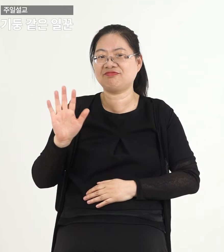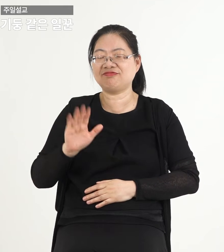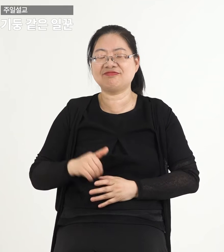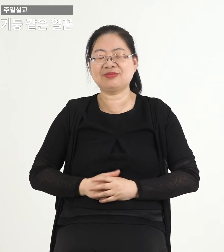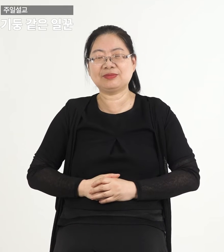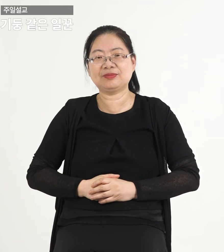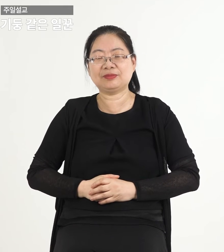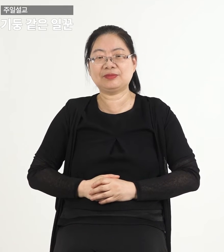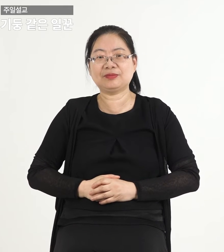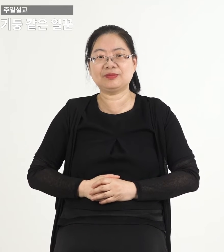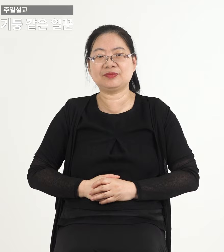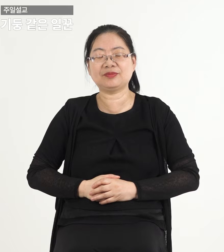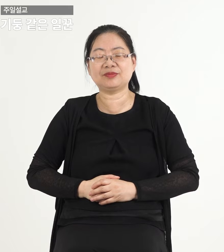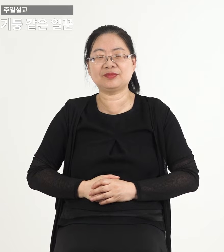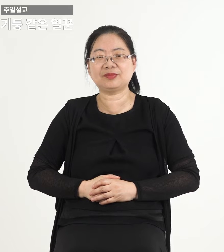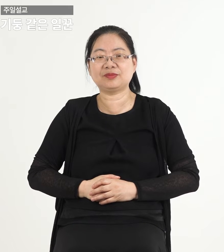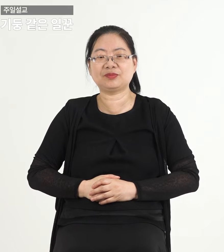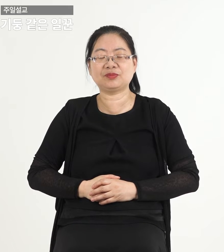아니에요.